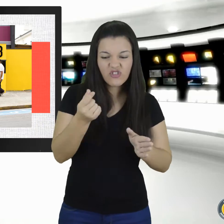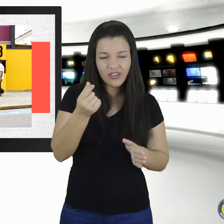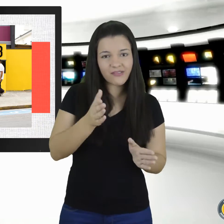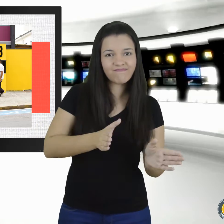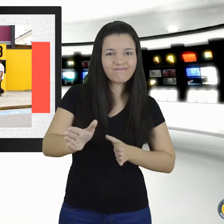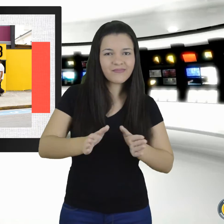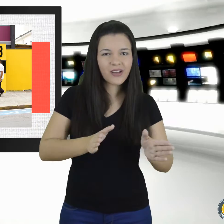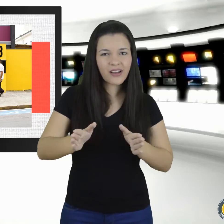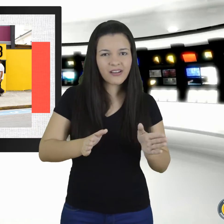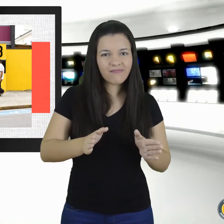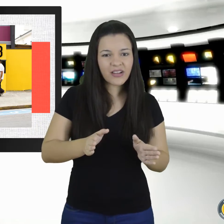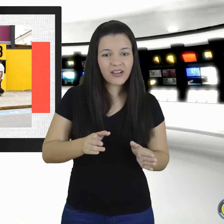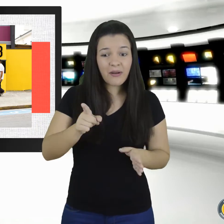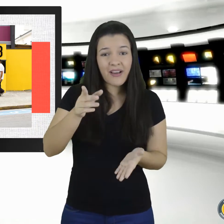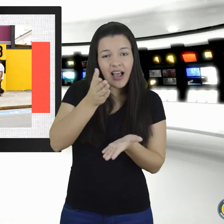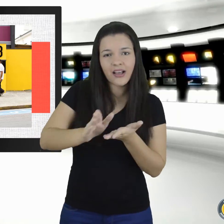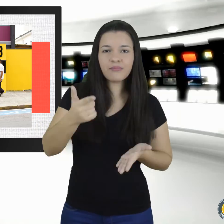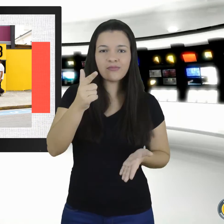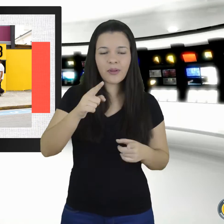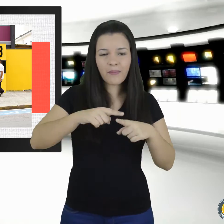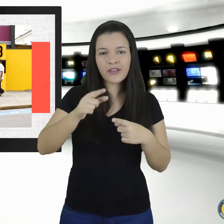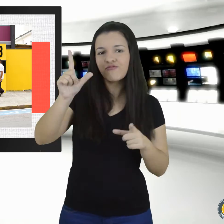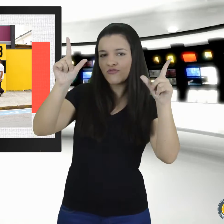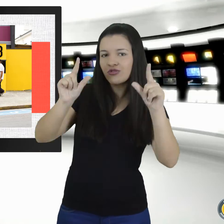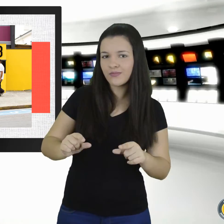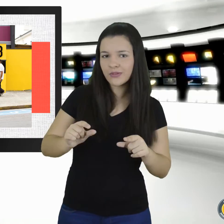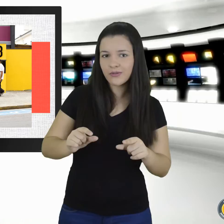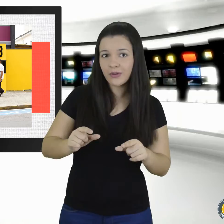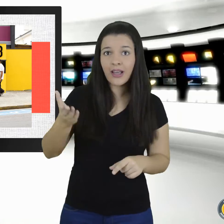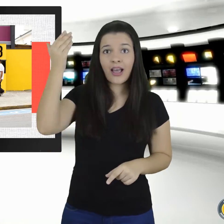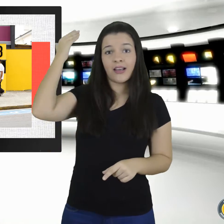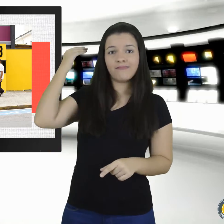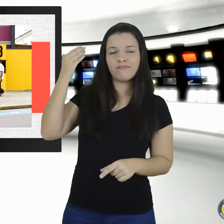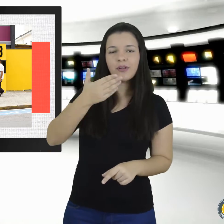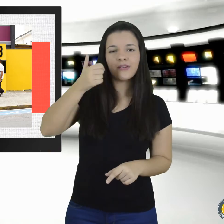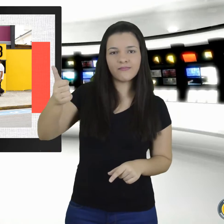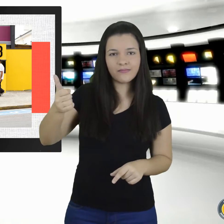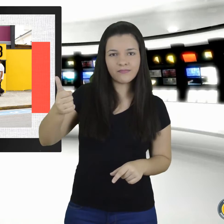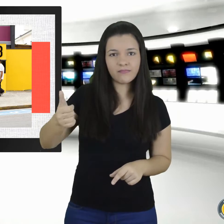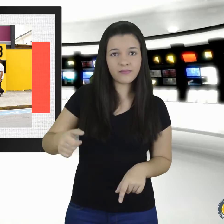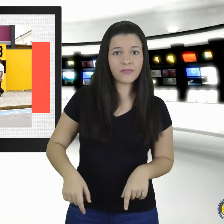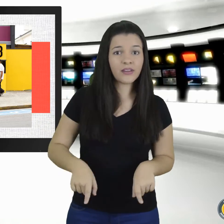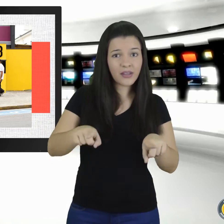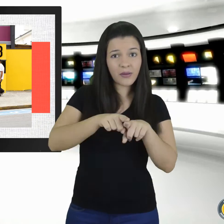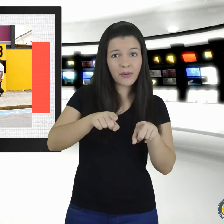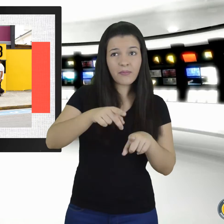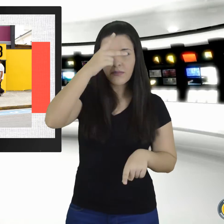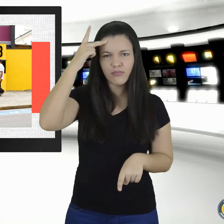foram mais tímidos do que nos anos anteriores. Quanto aos mantenedores, pessoas físicas